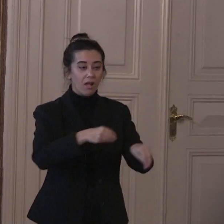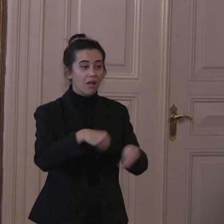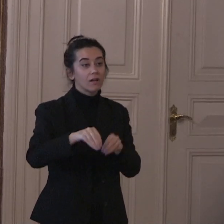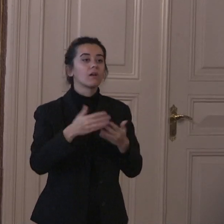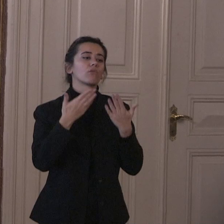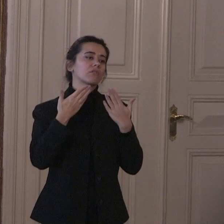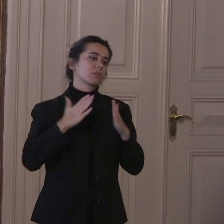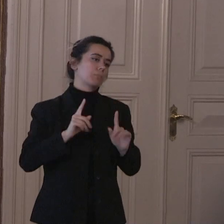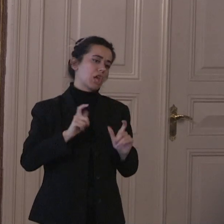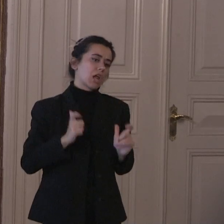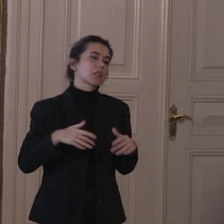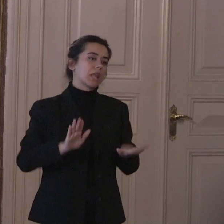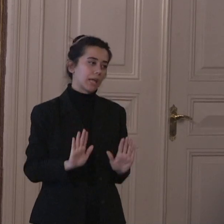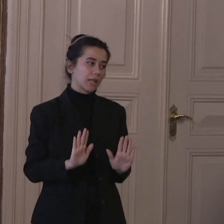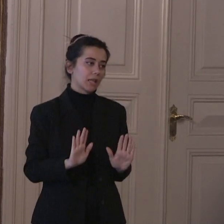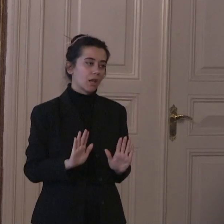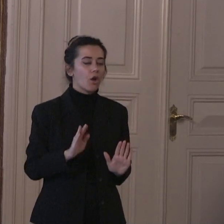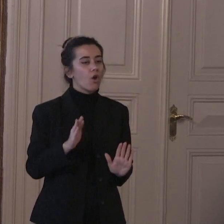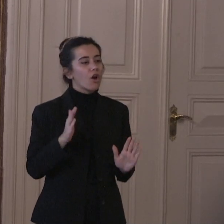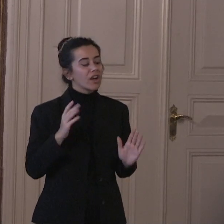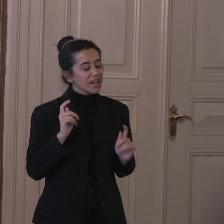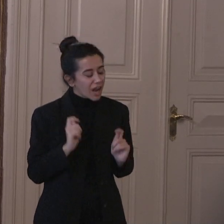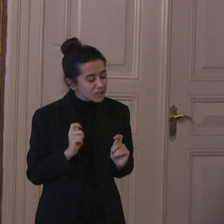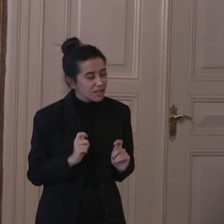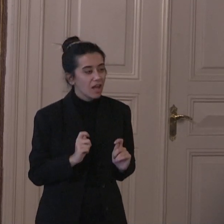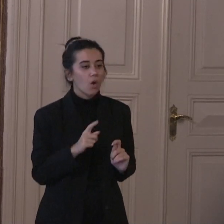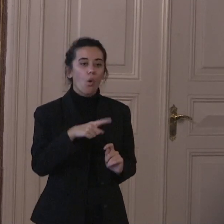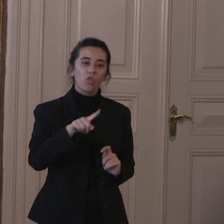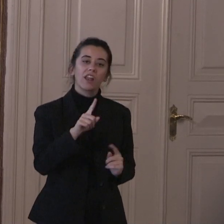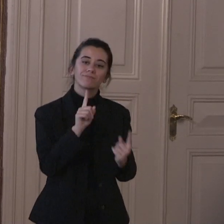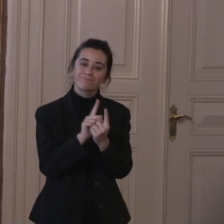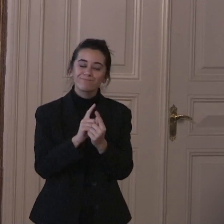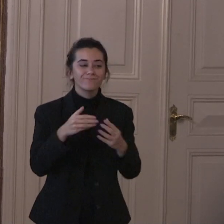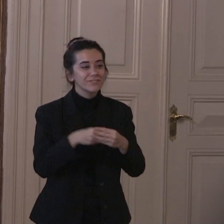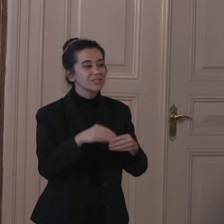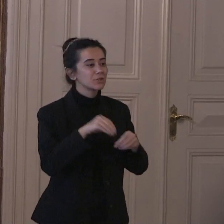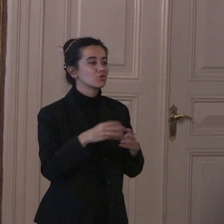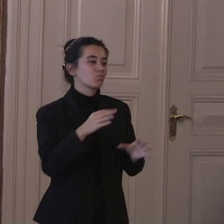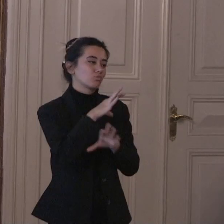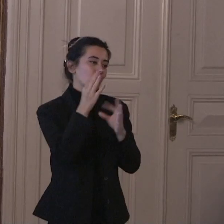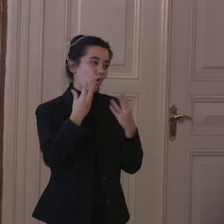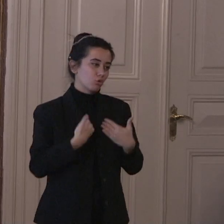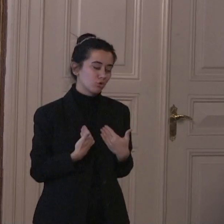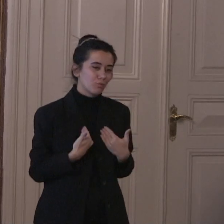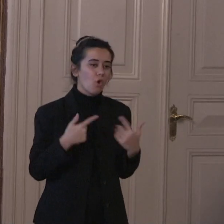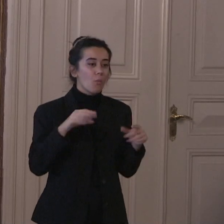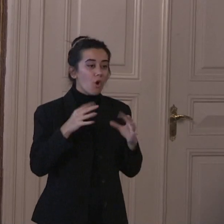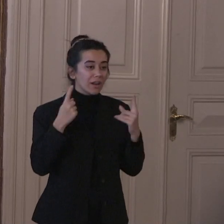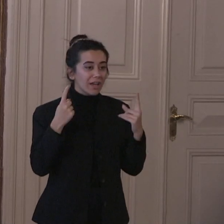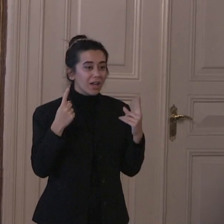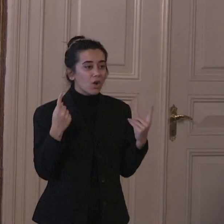olmadı. Gerçekten çok onları tanıdığım için çok mutlu oldum. Ve böyle olağan dışı, böyle özel bir